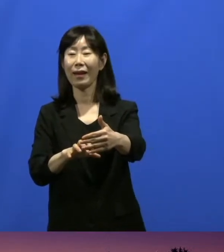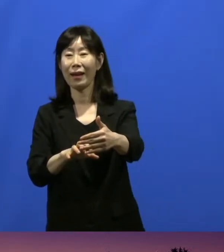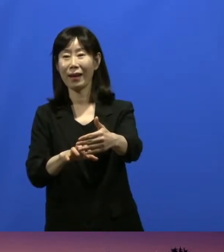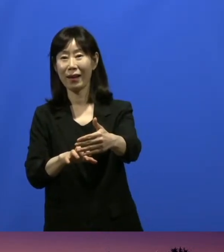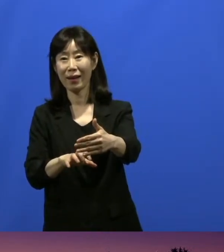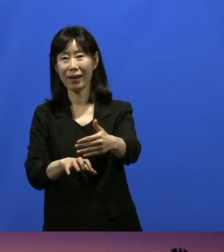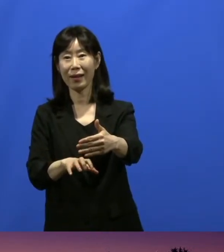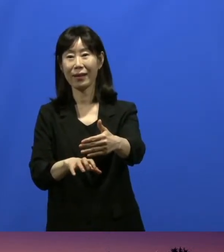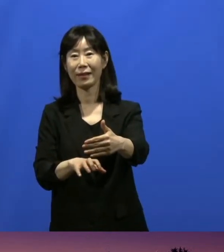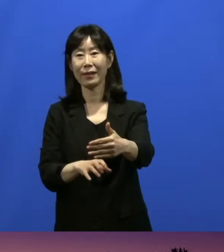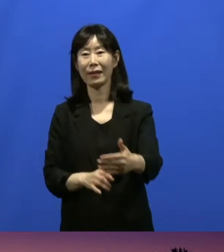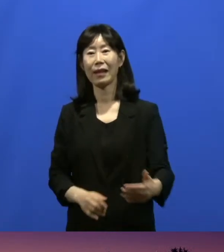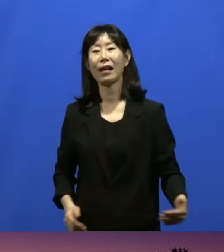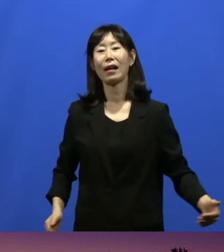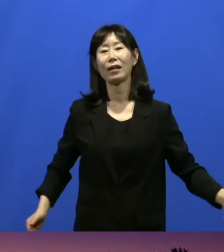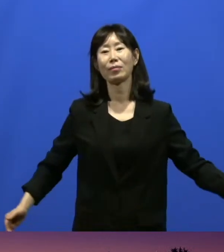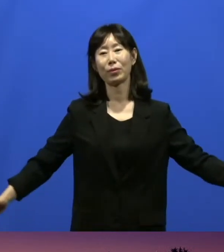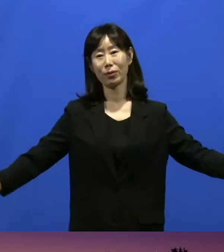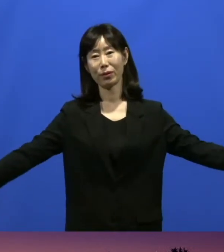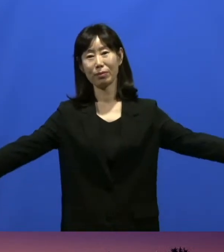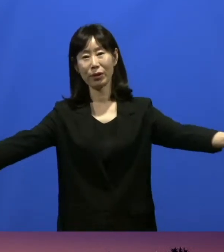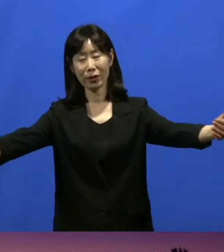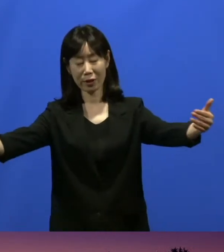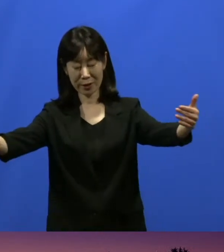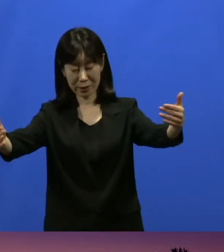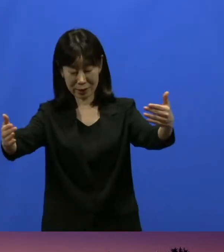품에 품으소서,